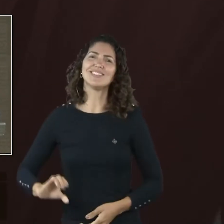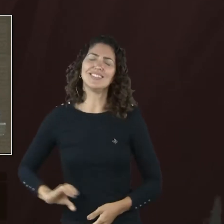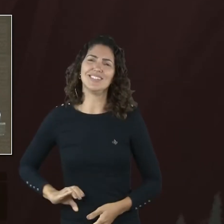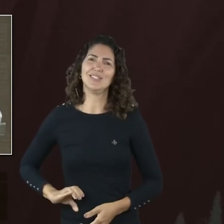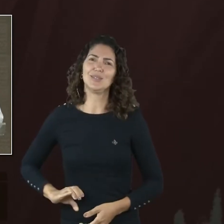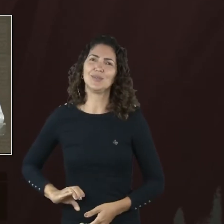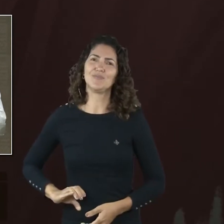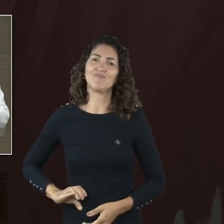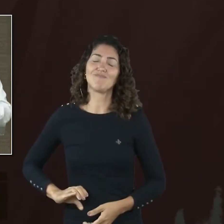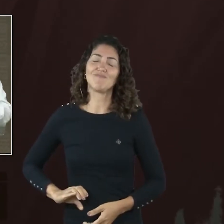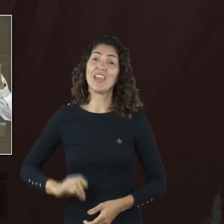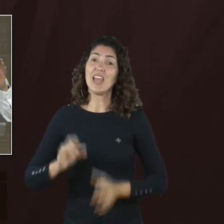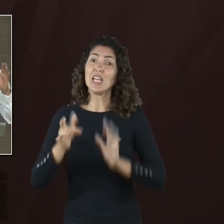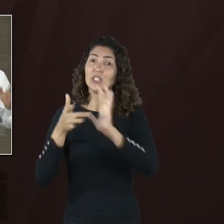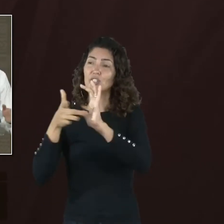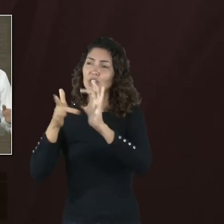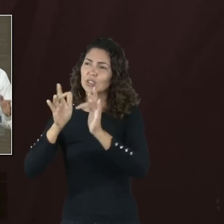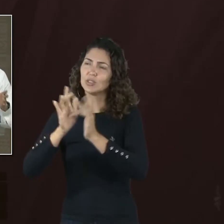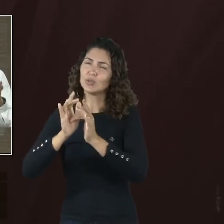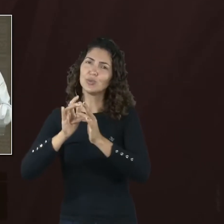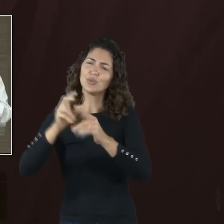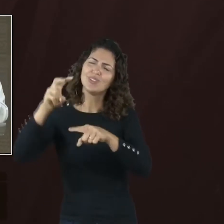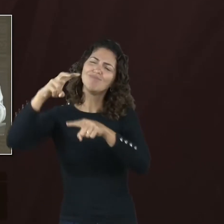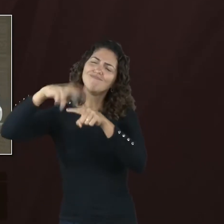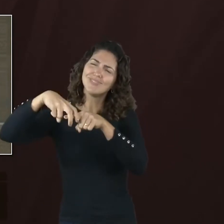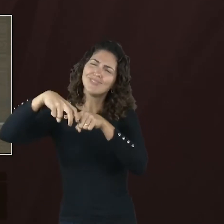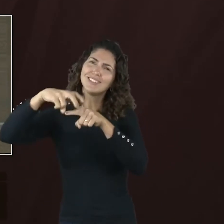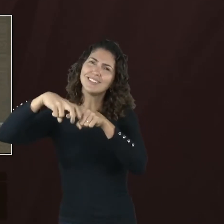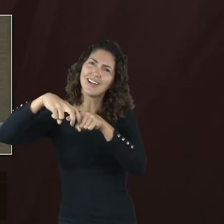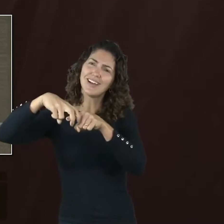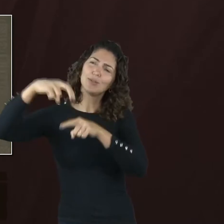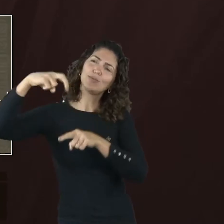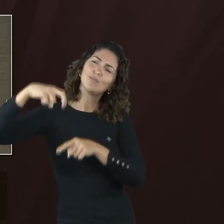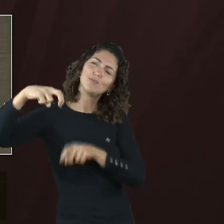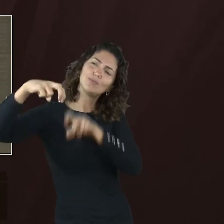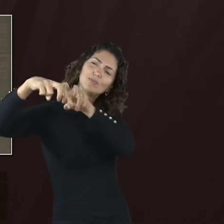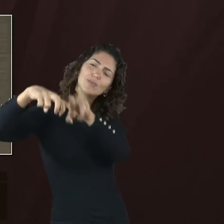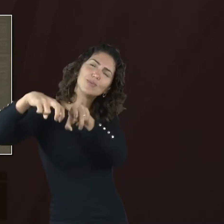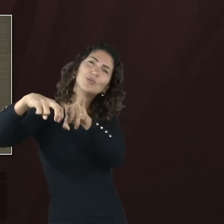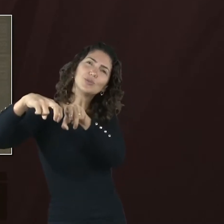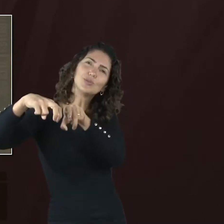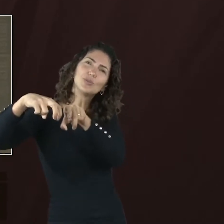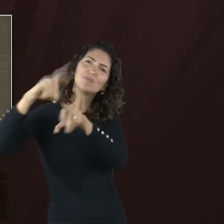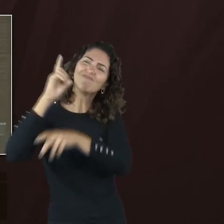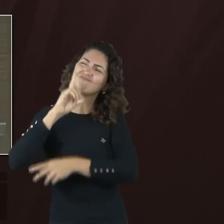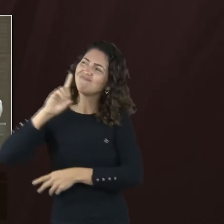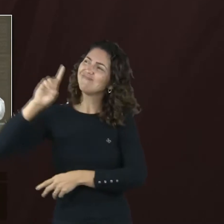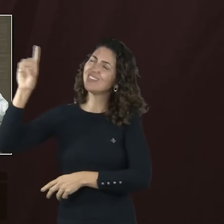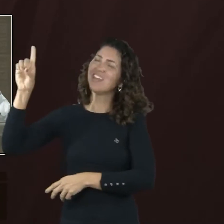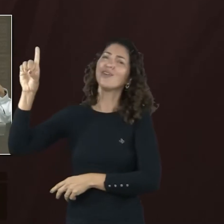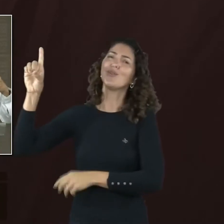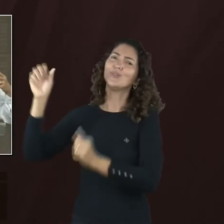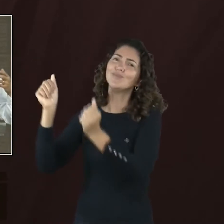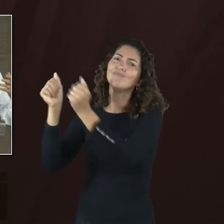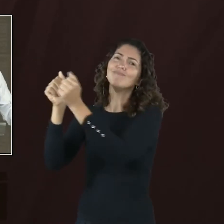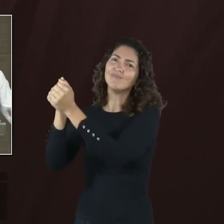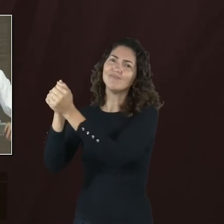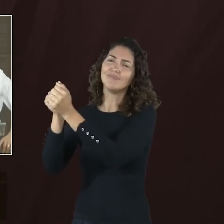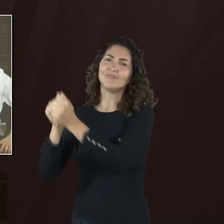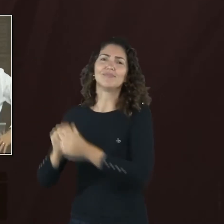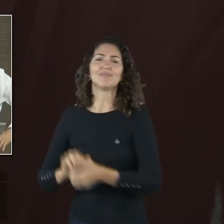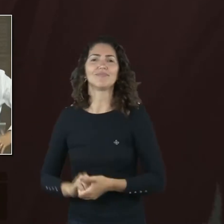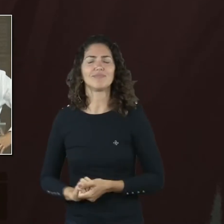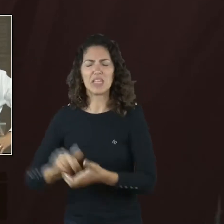até que Deus ponha por estrado dos seus pés os seus inimigos. E quem vai fazer esse